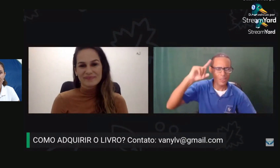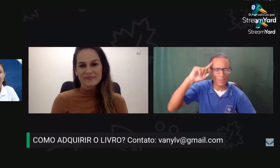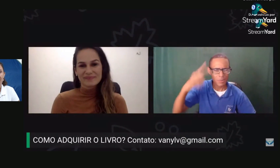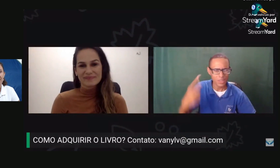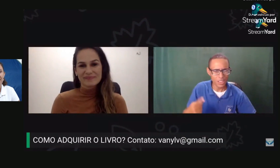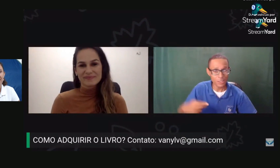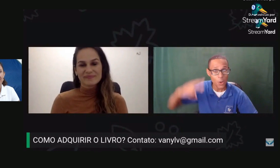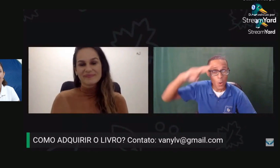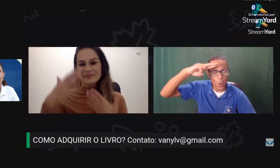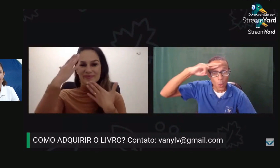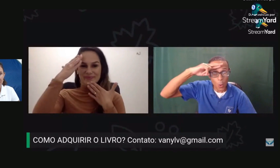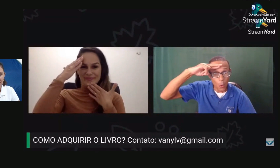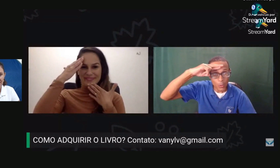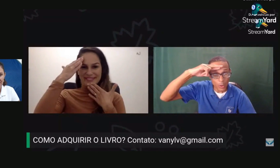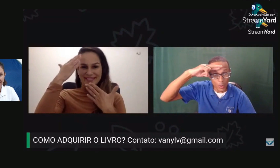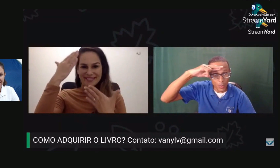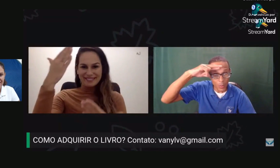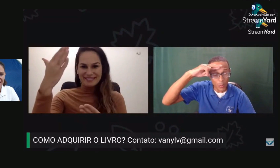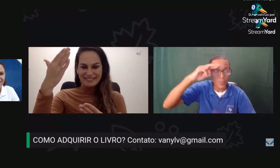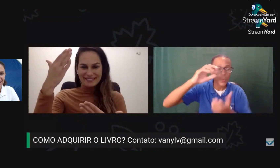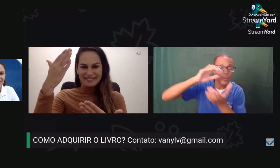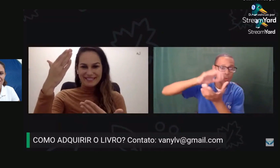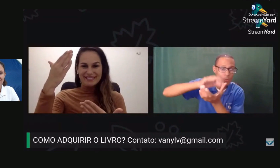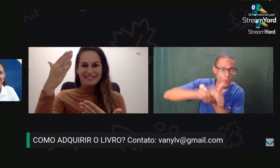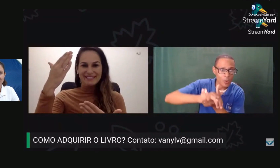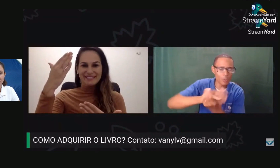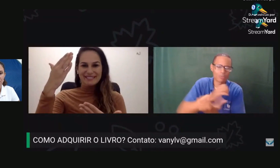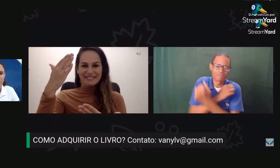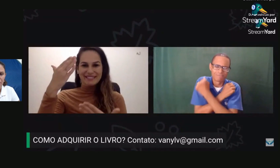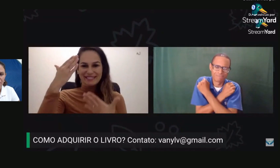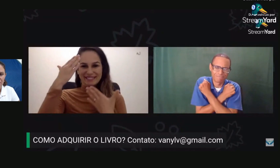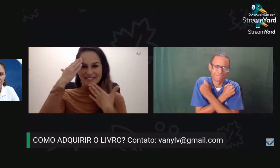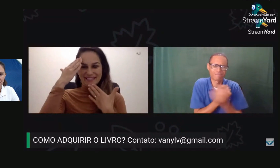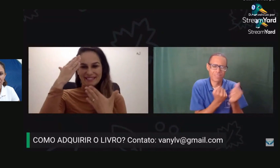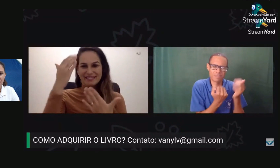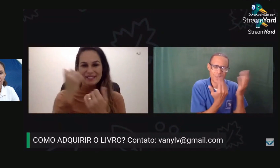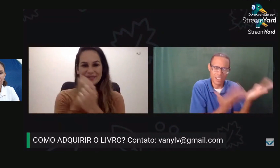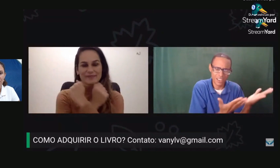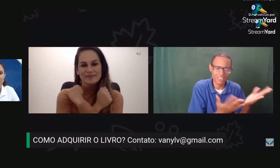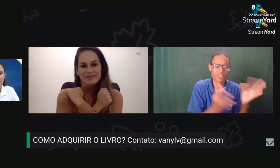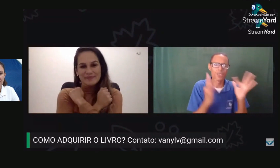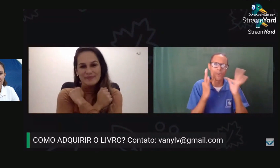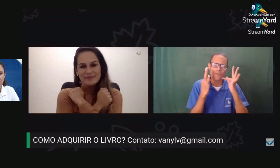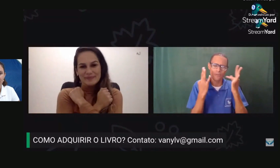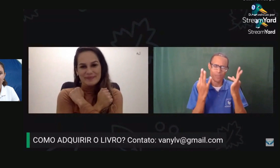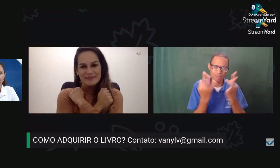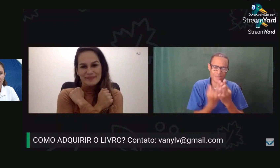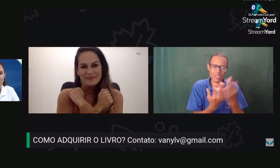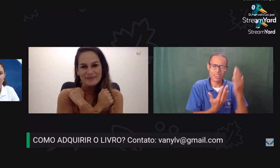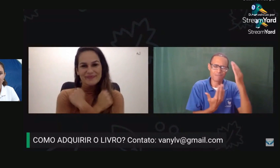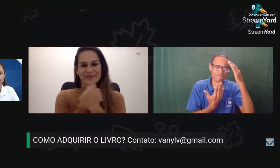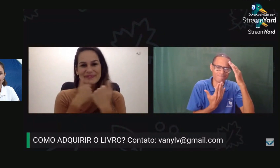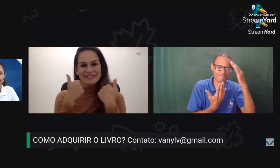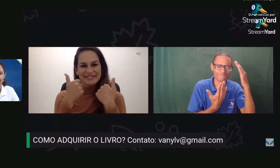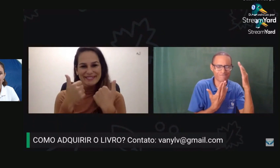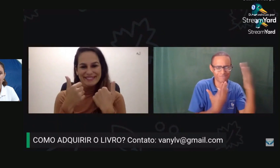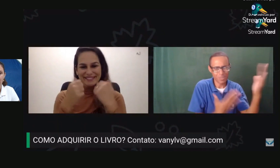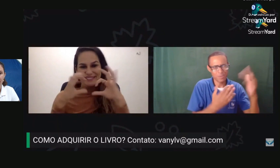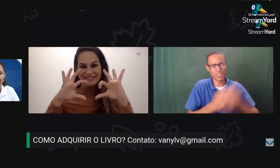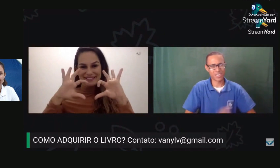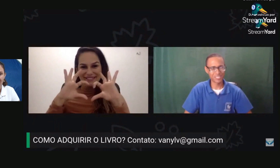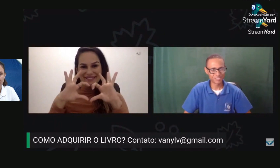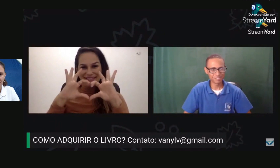link. E agradeço mais uma vez, Vanessa, agradeço, né, seu esposo, um forte abraço para toda a sua família,